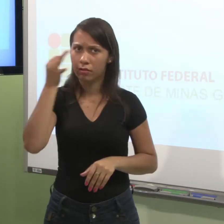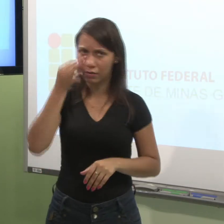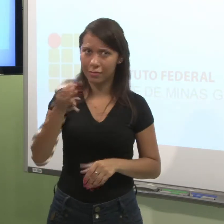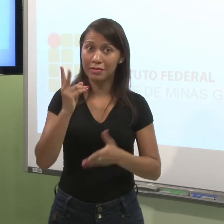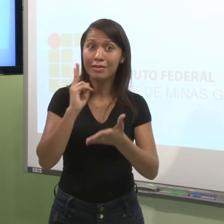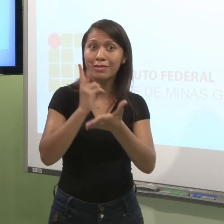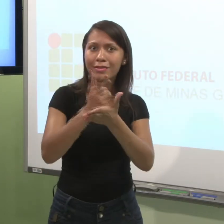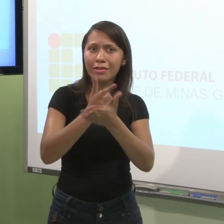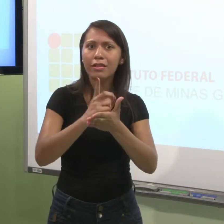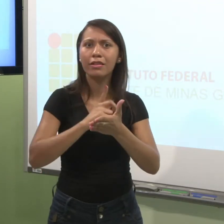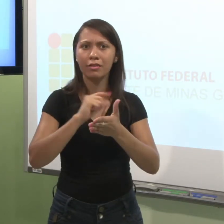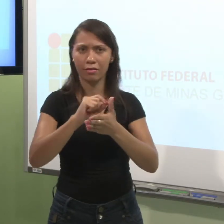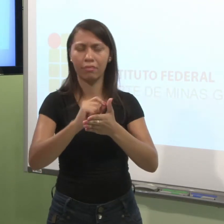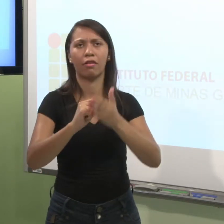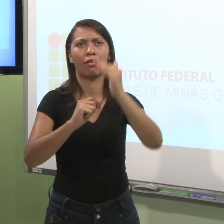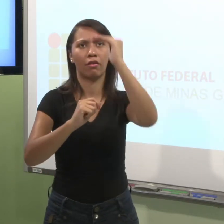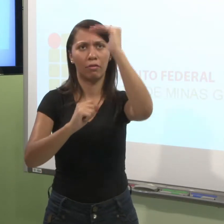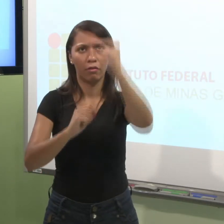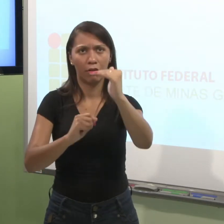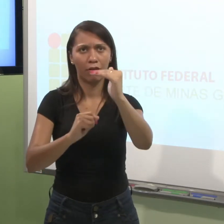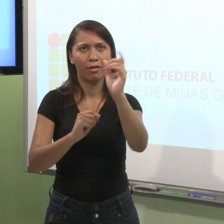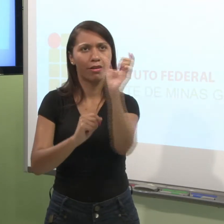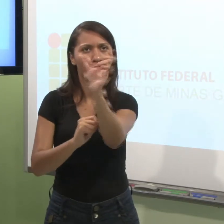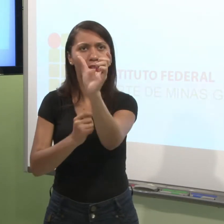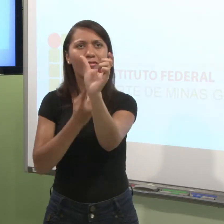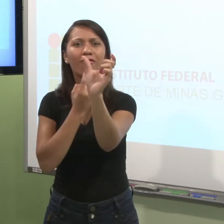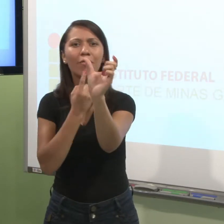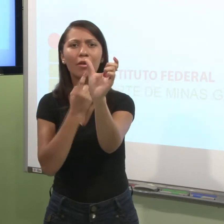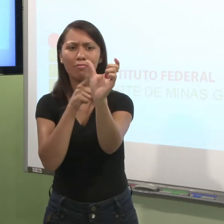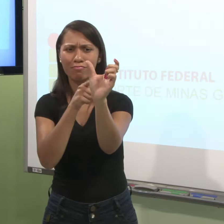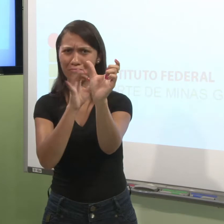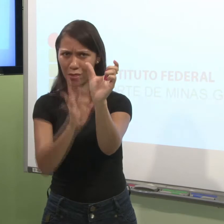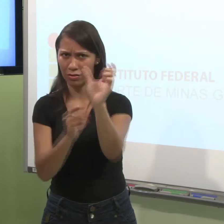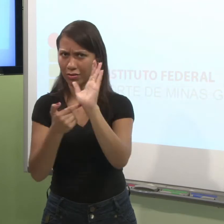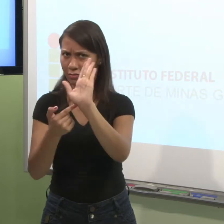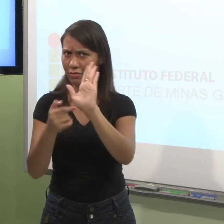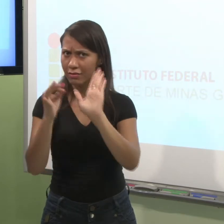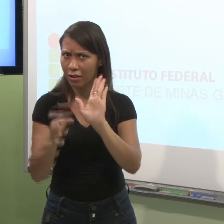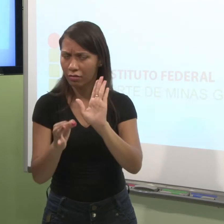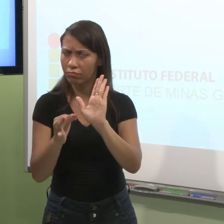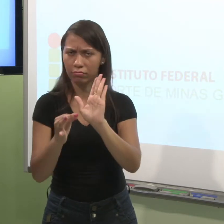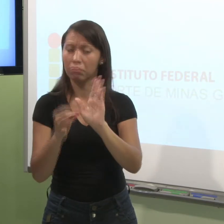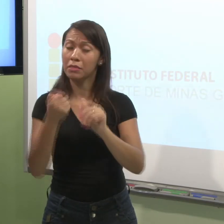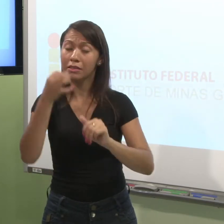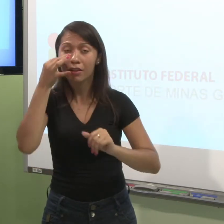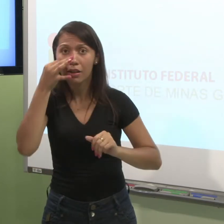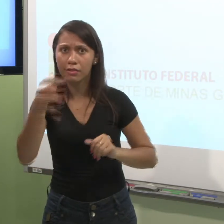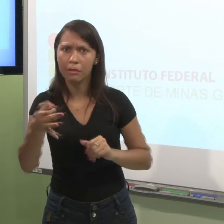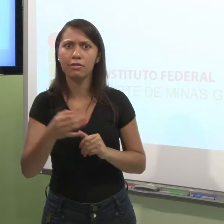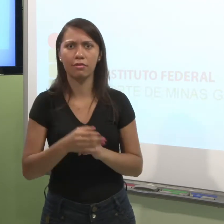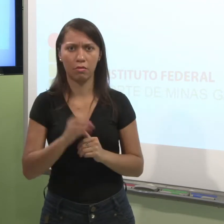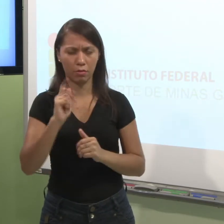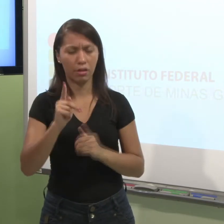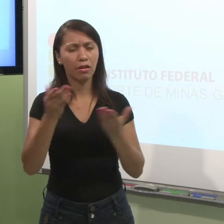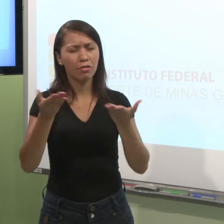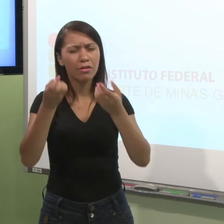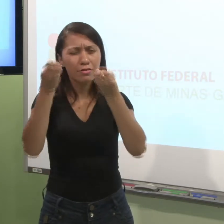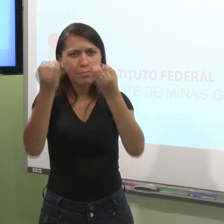sempre as sugestões são corretas. Dá uma olhadinha rapidamente no slide para vocês conhecerem a janela do